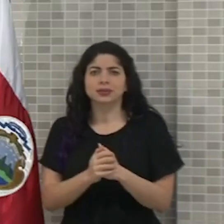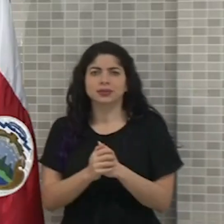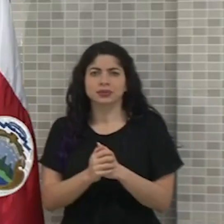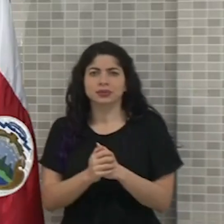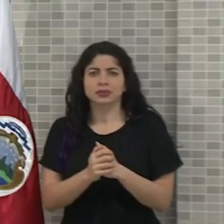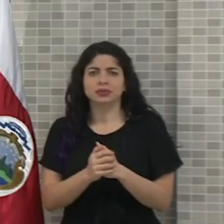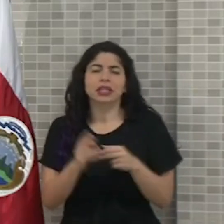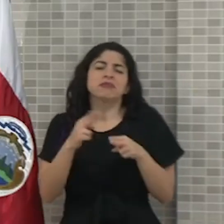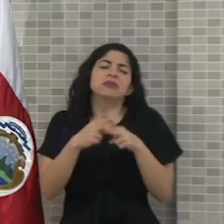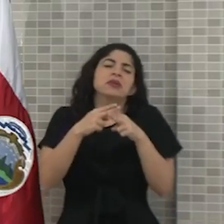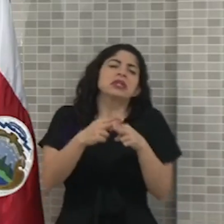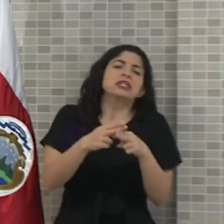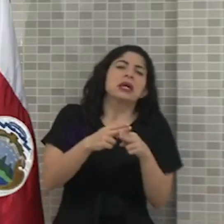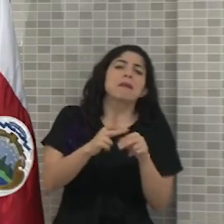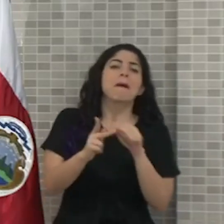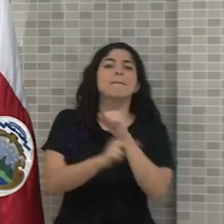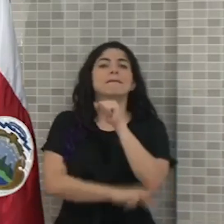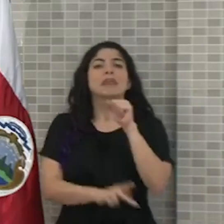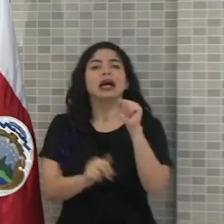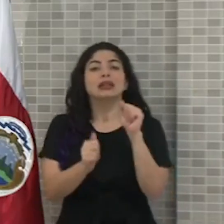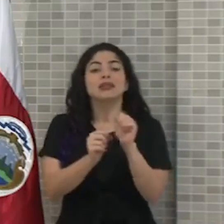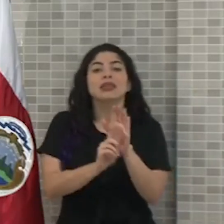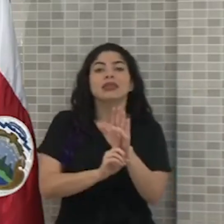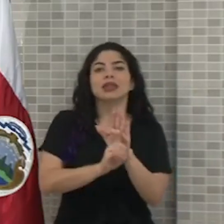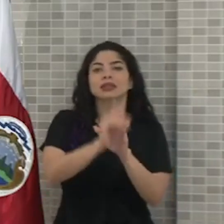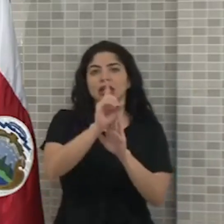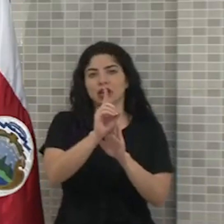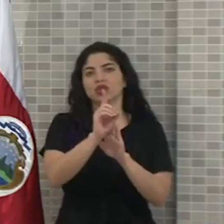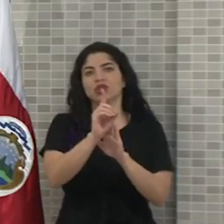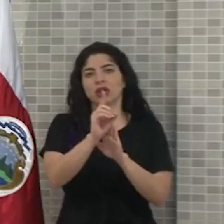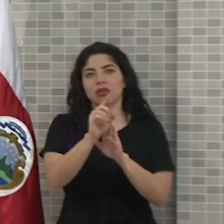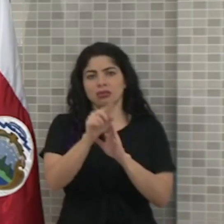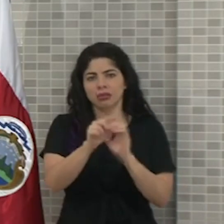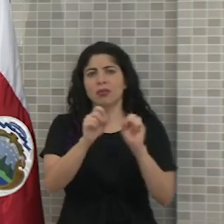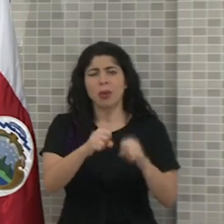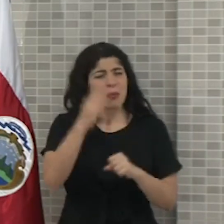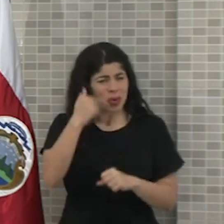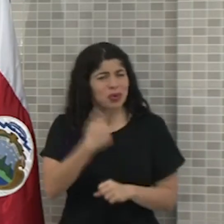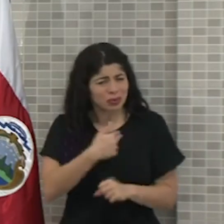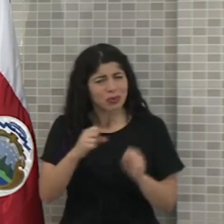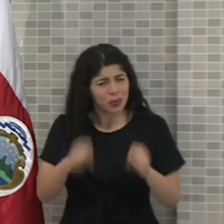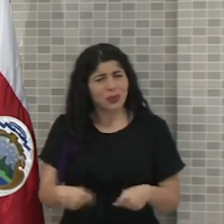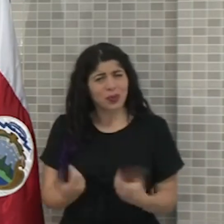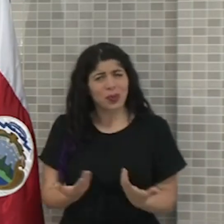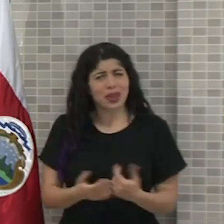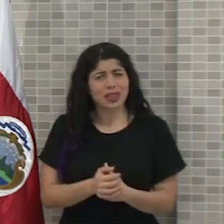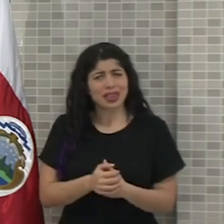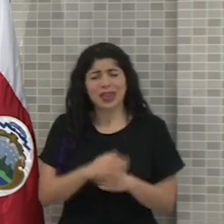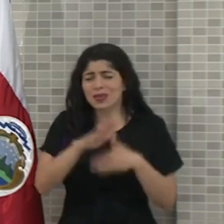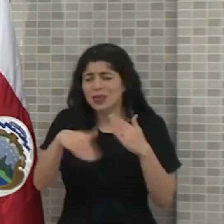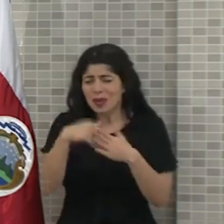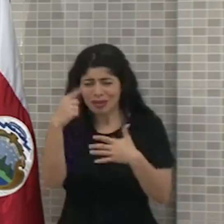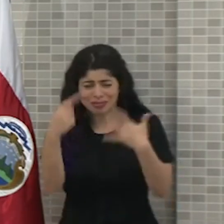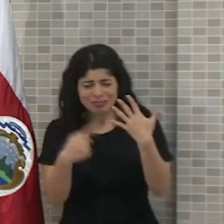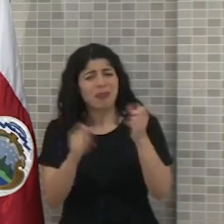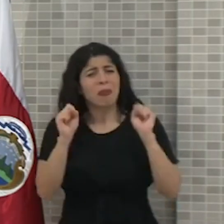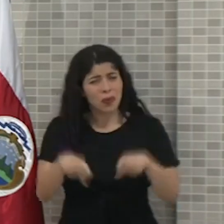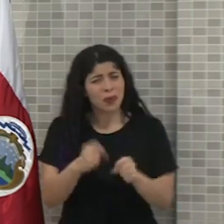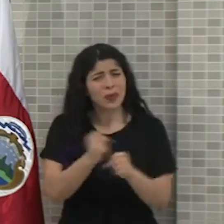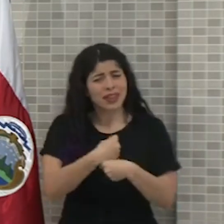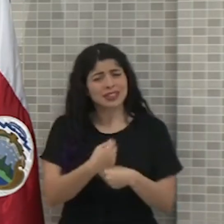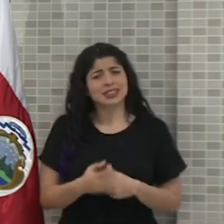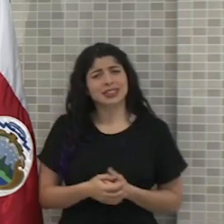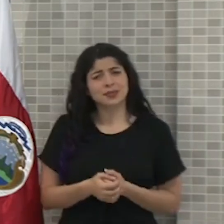y en lo que llaman normalmente un país desarrollado. Porque lo podemos ser en todos los sentidos.